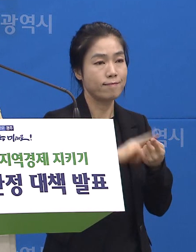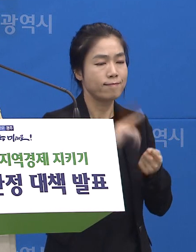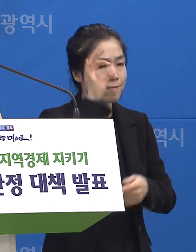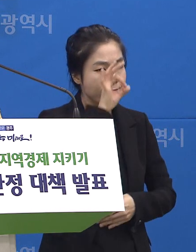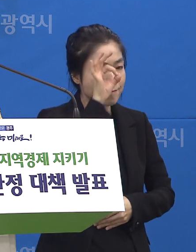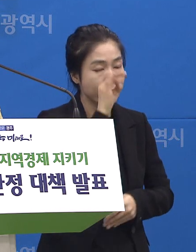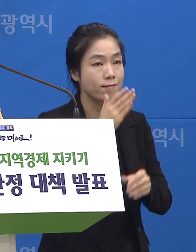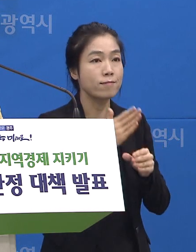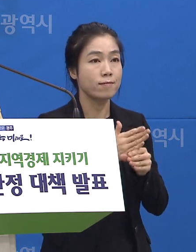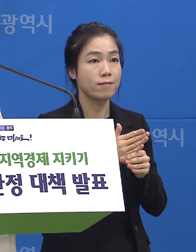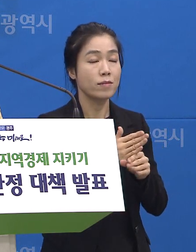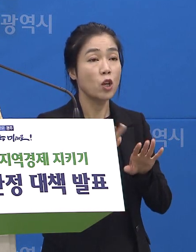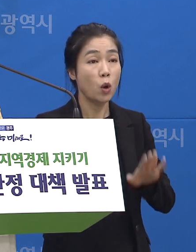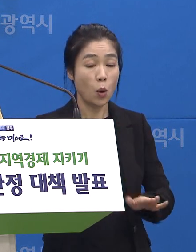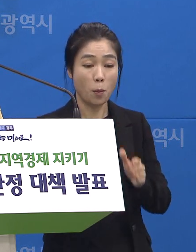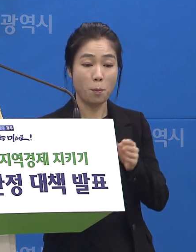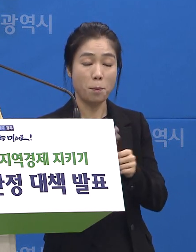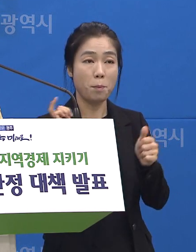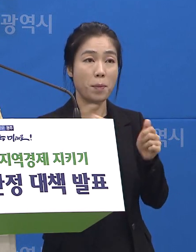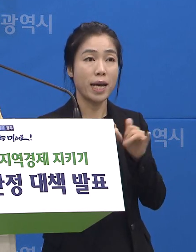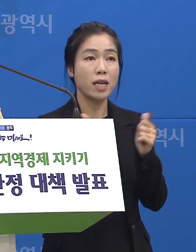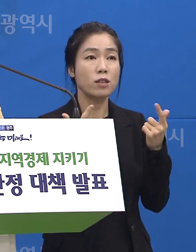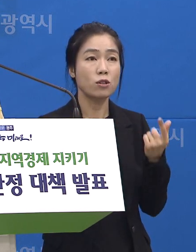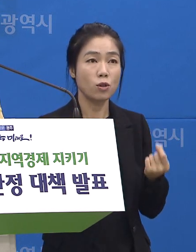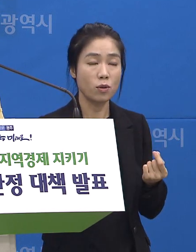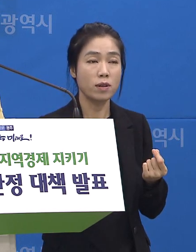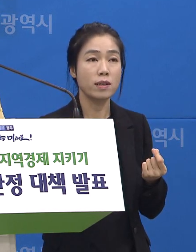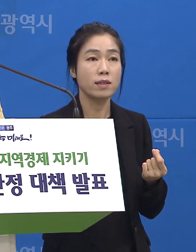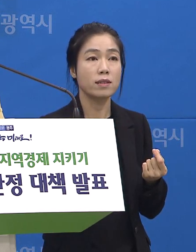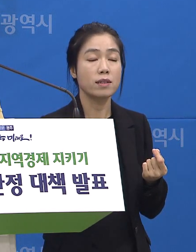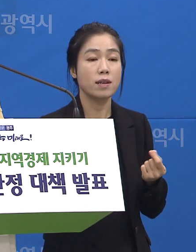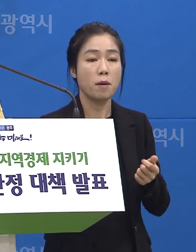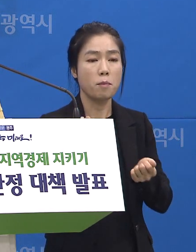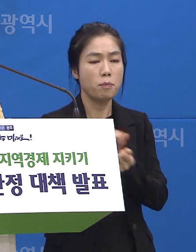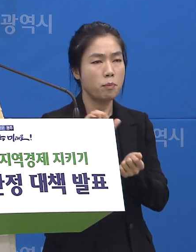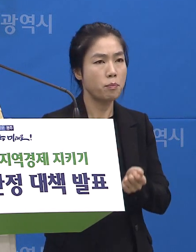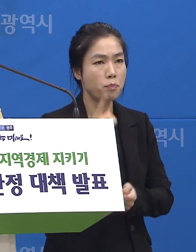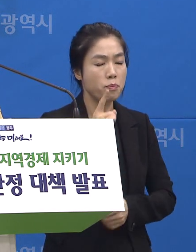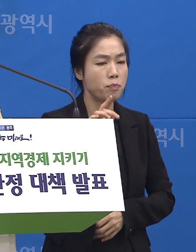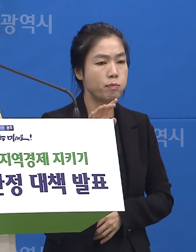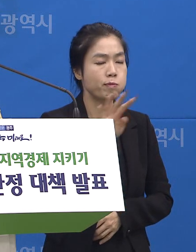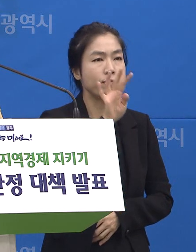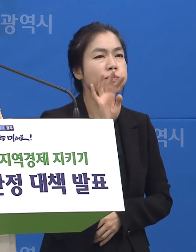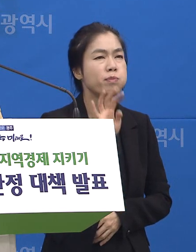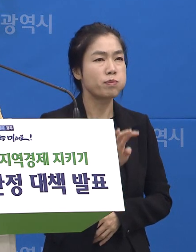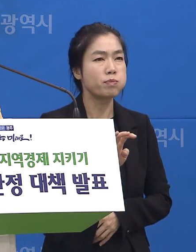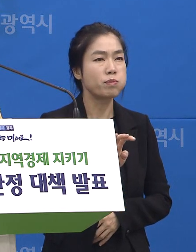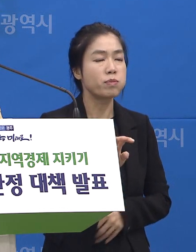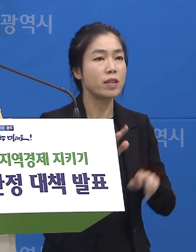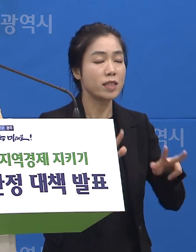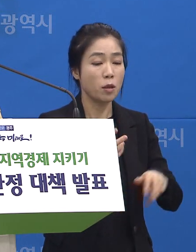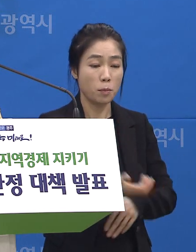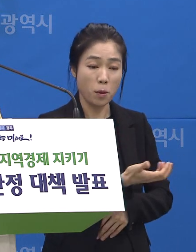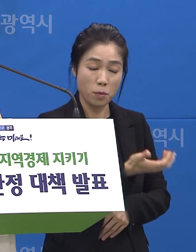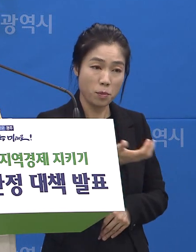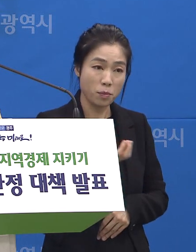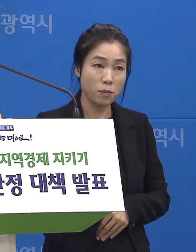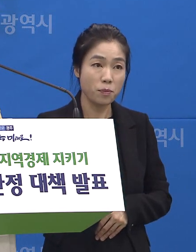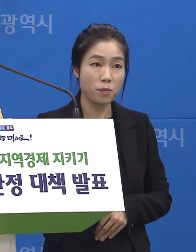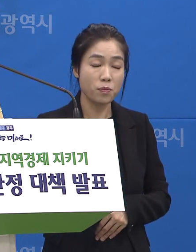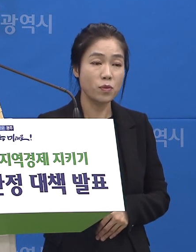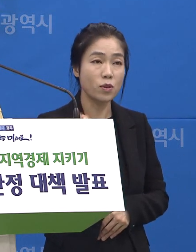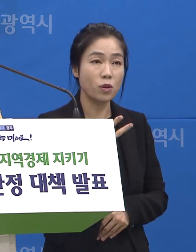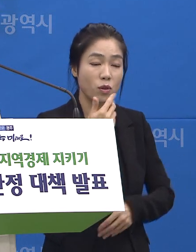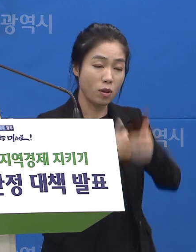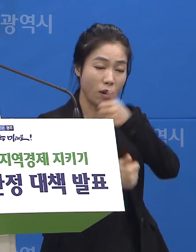있는 중입니다. 오늘 발생한 확진자 역시 감염원은 아직 찾지 못하고 있고 동선이나 이런 동선